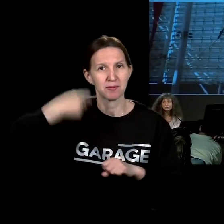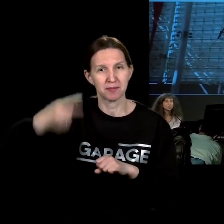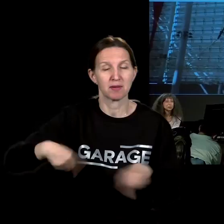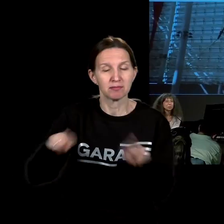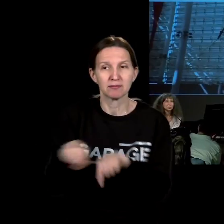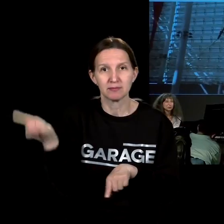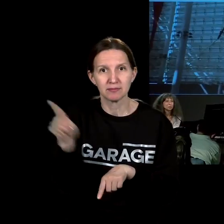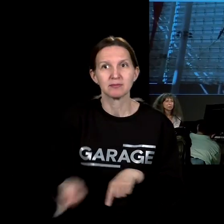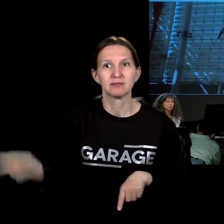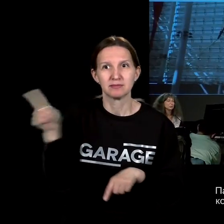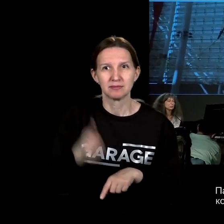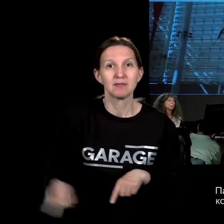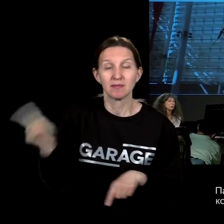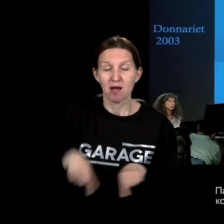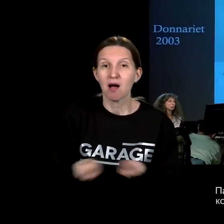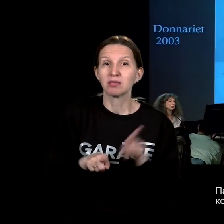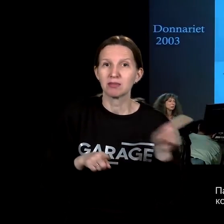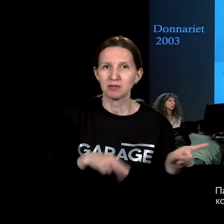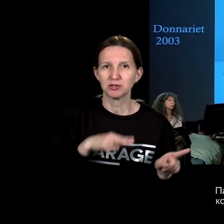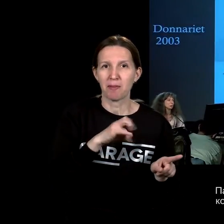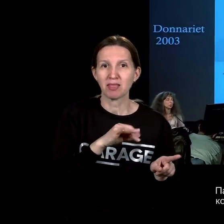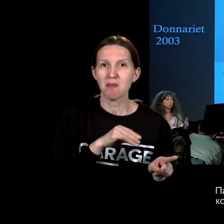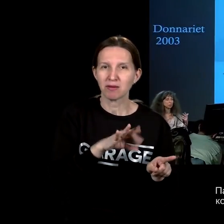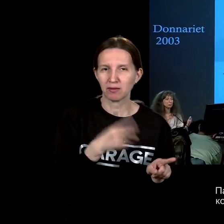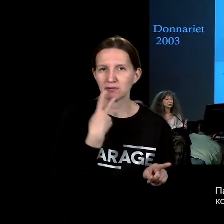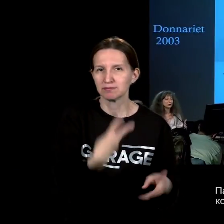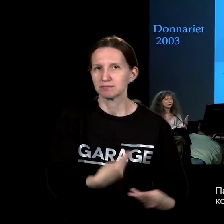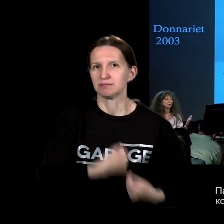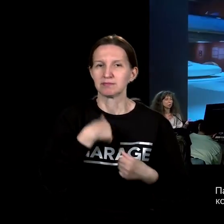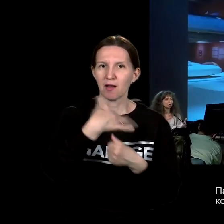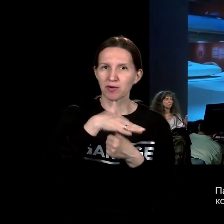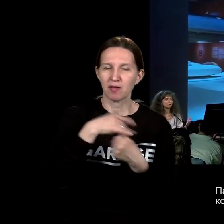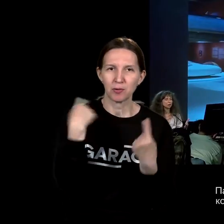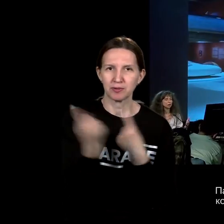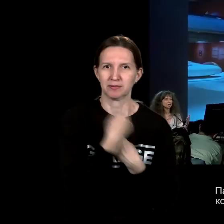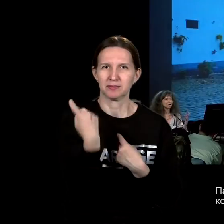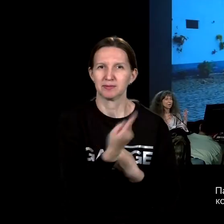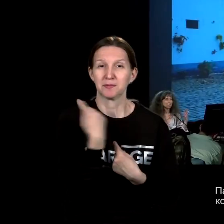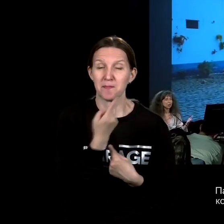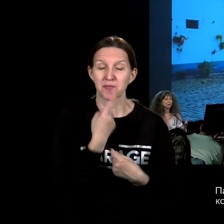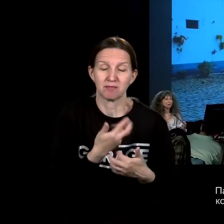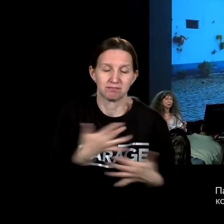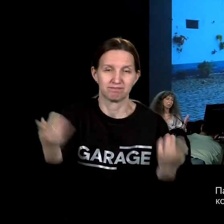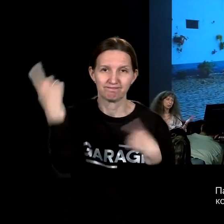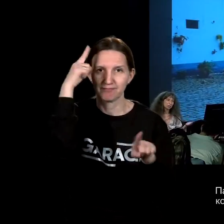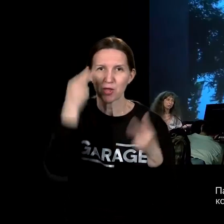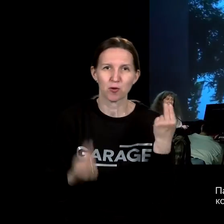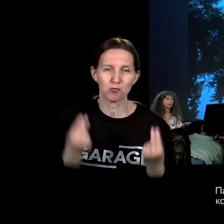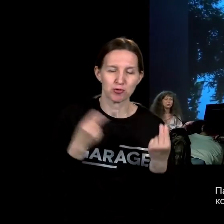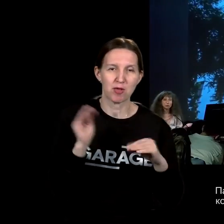с его велосипедным колесом. Вот так все это придумывают. Игрушечные, замечательные макеты,